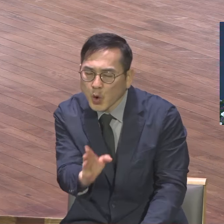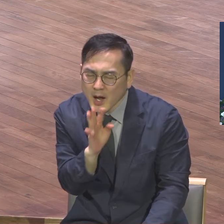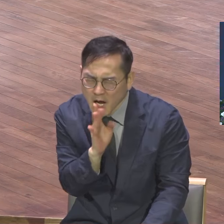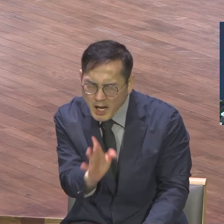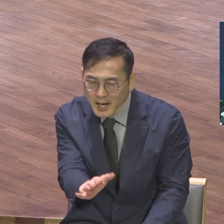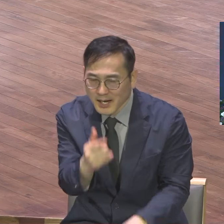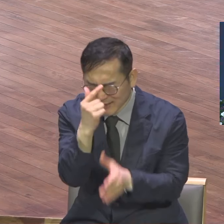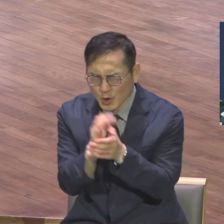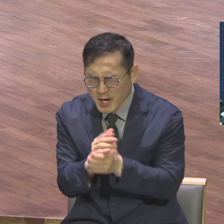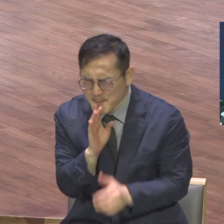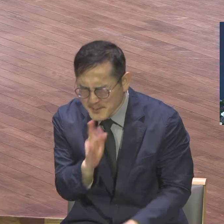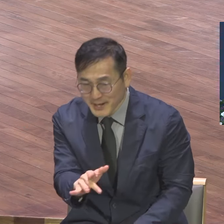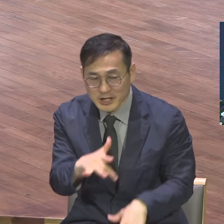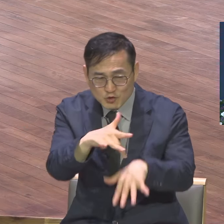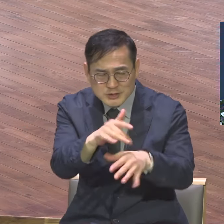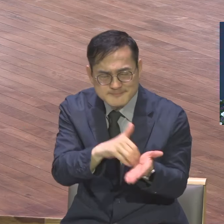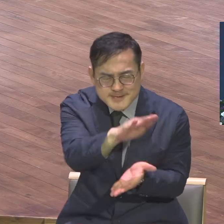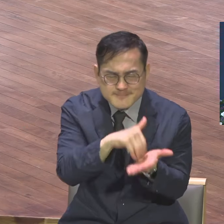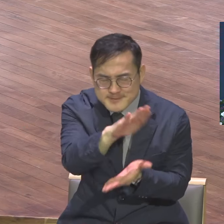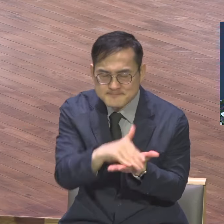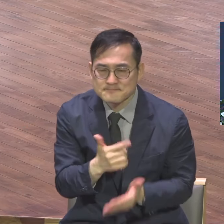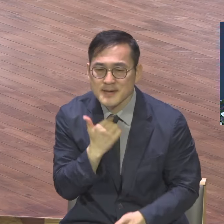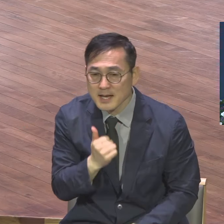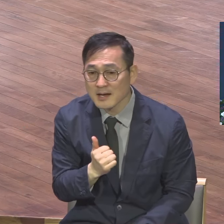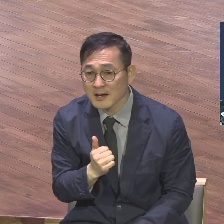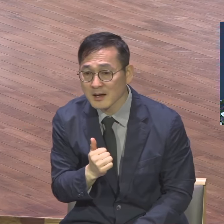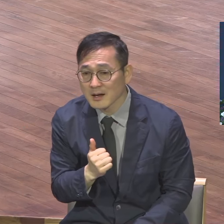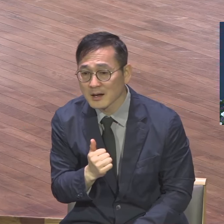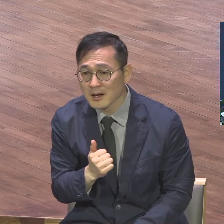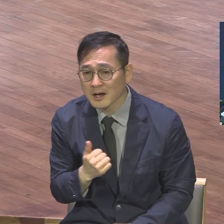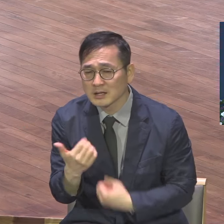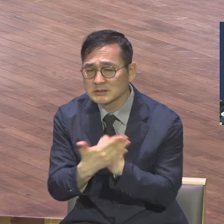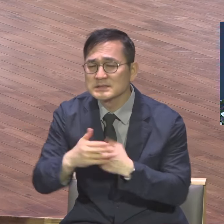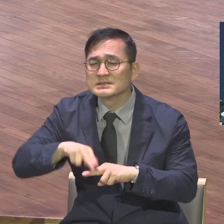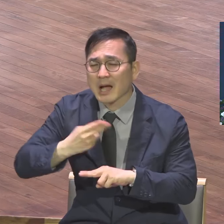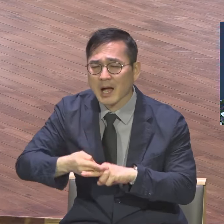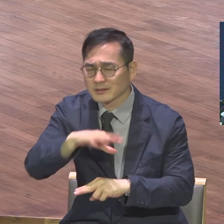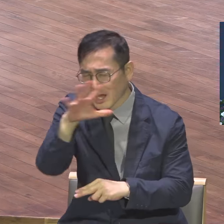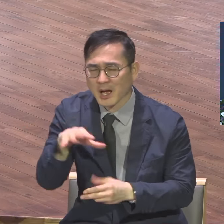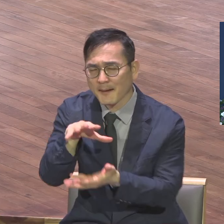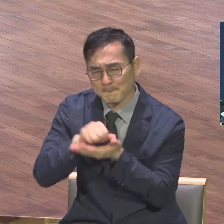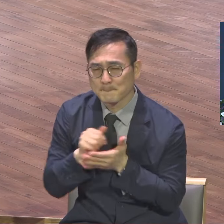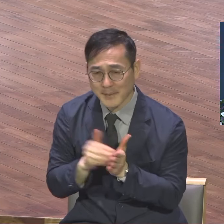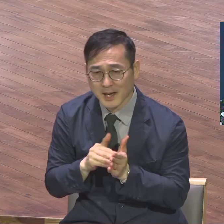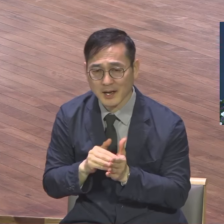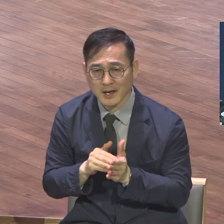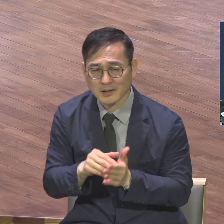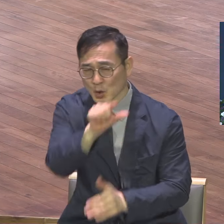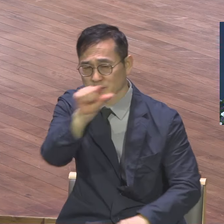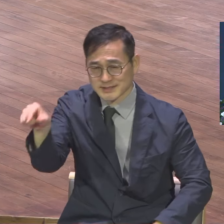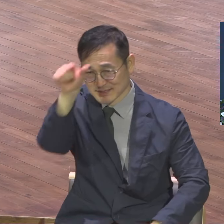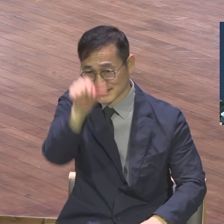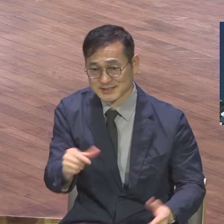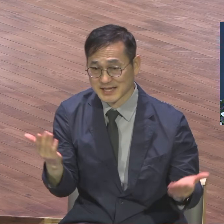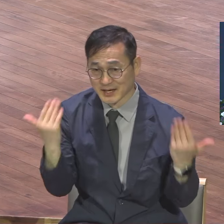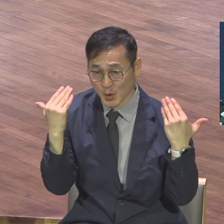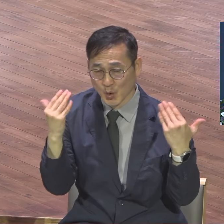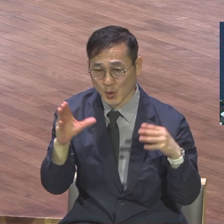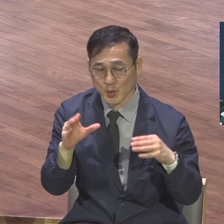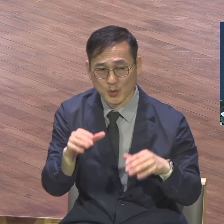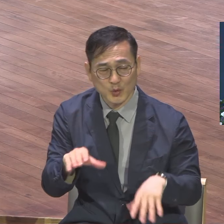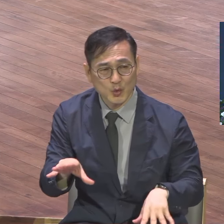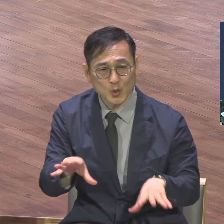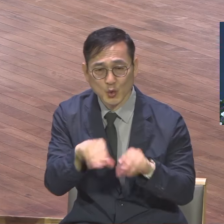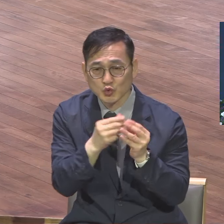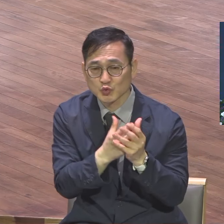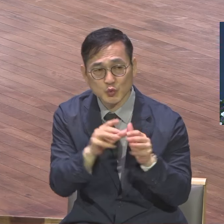목회하면 귀신 쫓아내고 온갖 은사 다 받았어. 한국에다 최고 보수신학 사당동 총신대학원